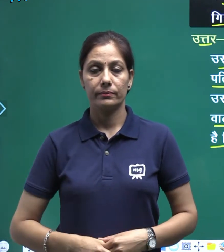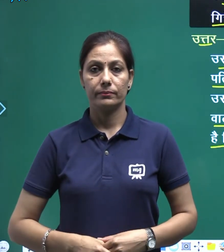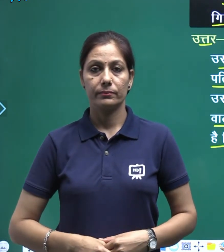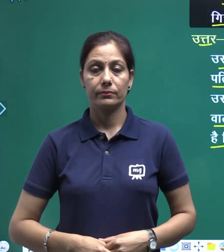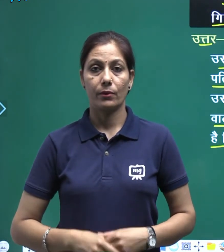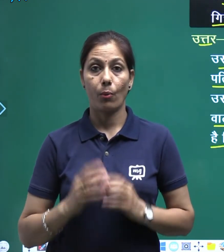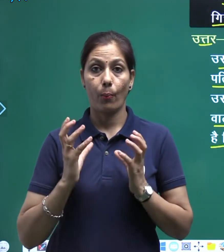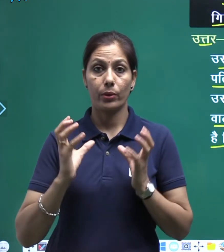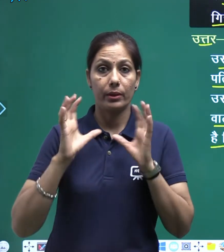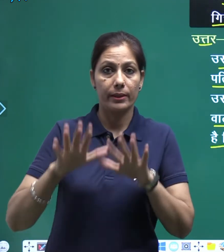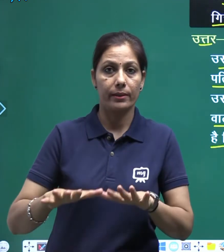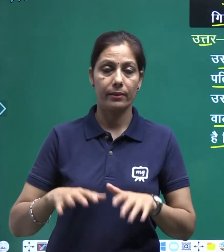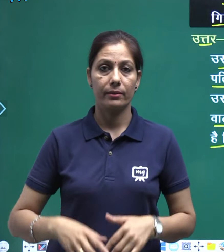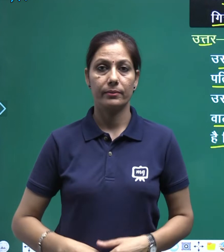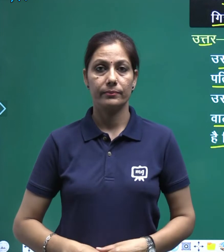वज्र गिरे।